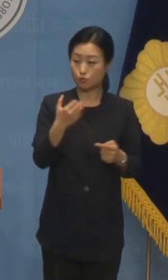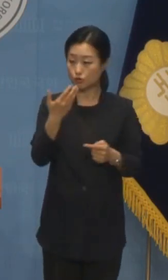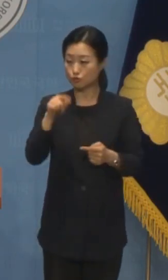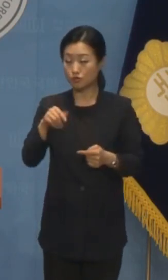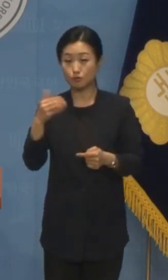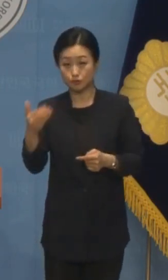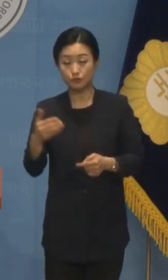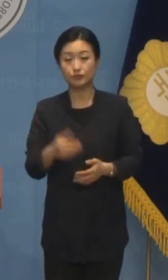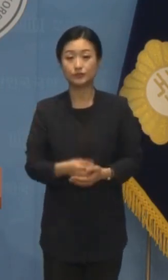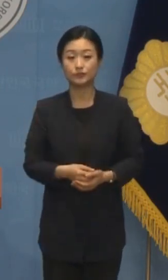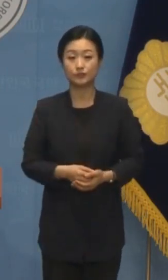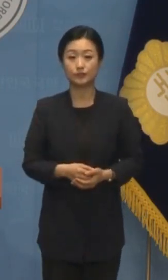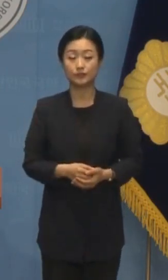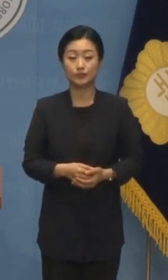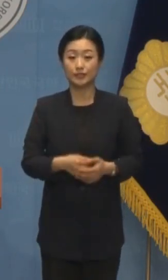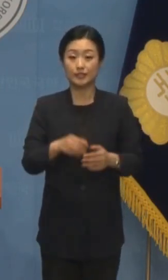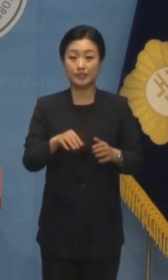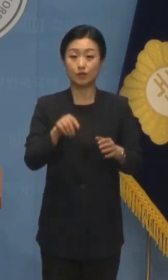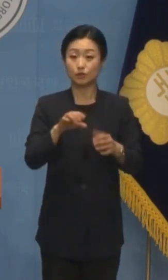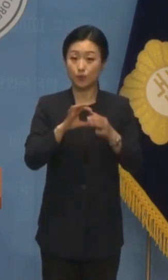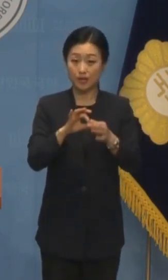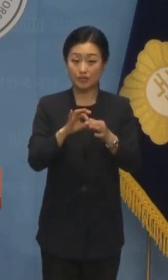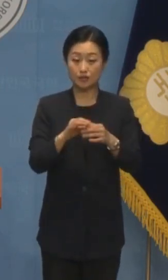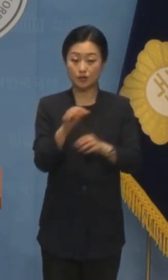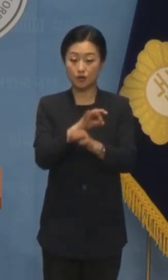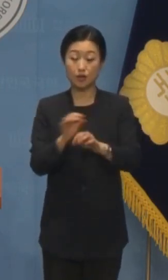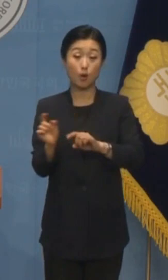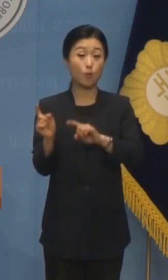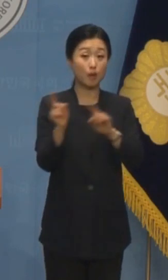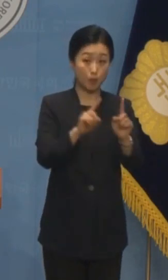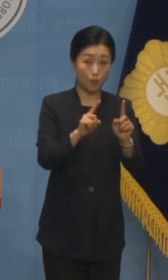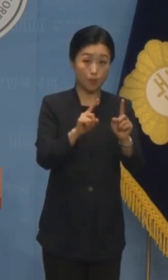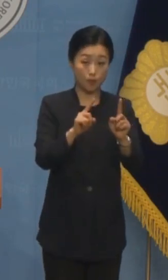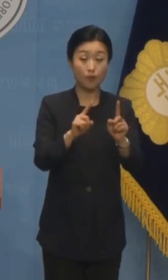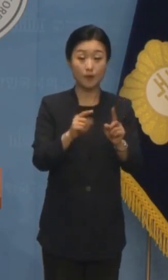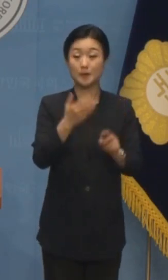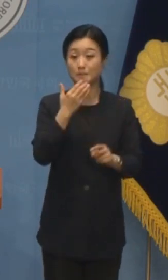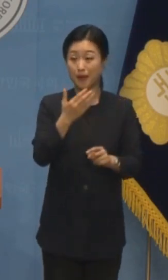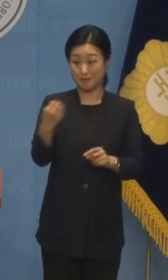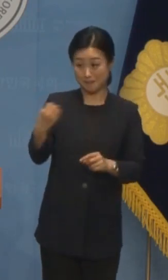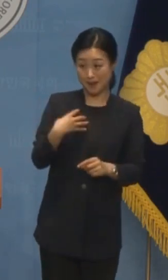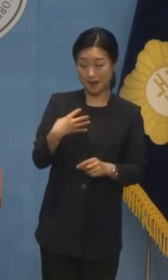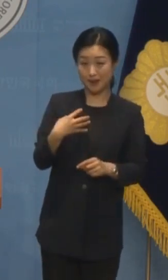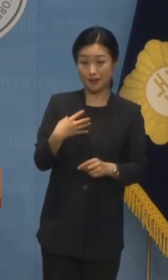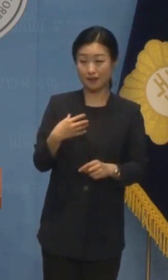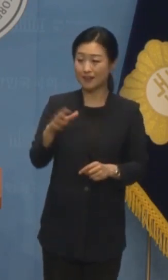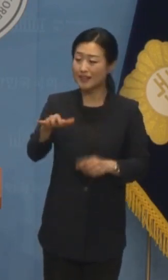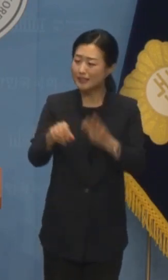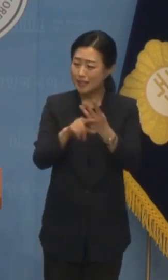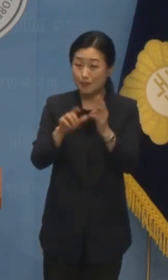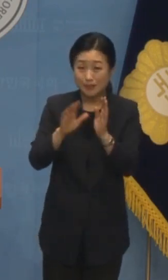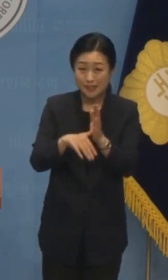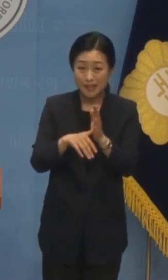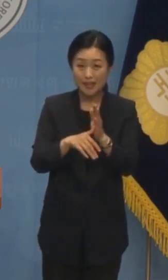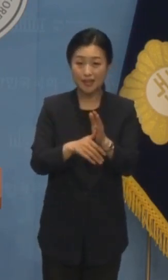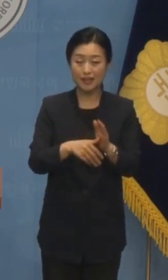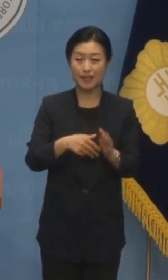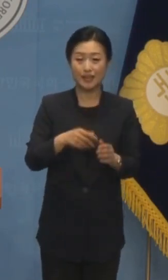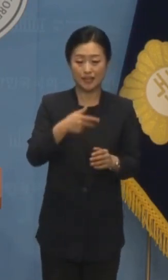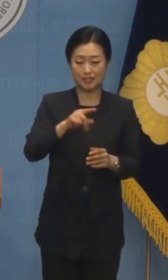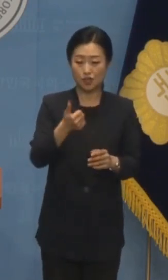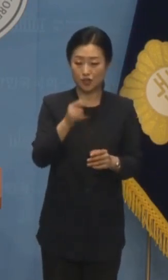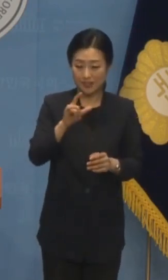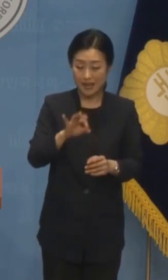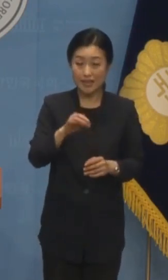99.9로 증가했습니다. 이걸 통해서 경기가 회복세에 접어들었다고 자신하는 건데요. 근데 이미 3월 들어서 선행지수